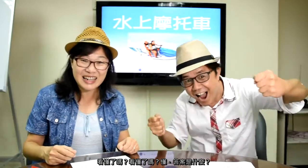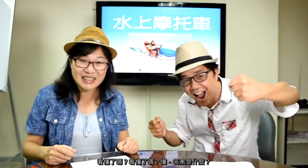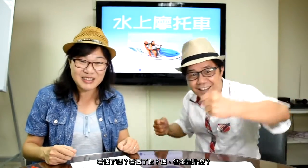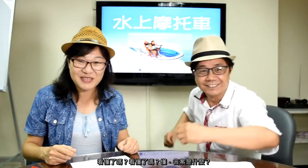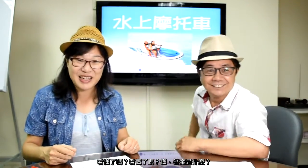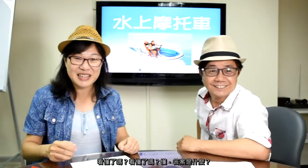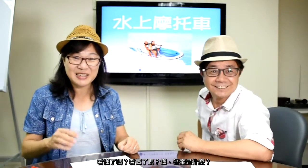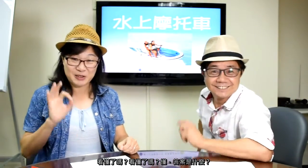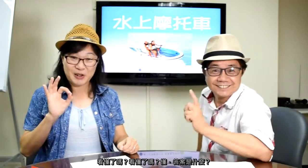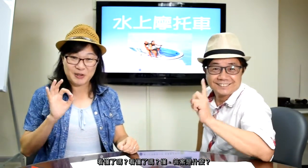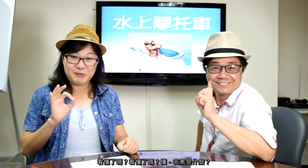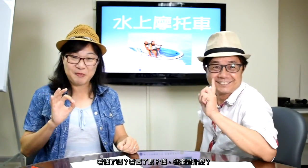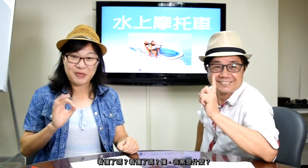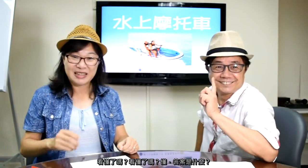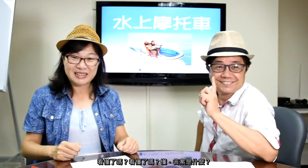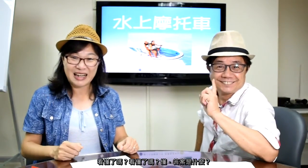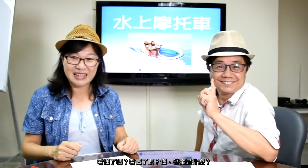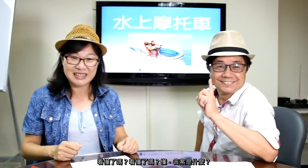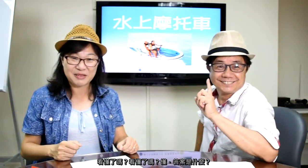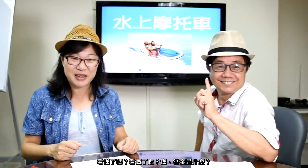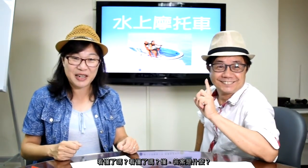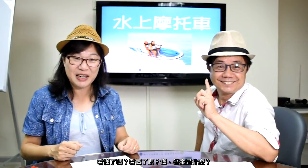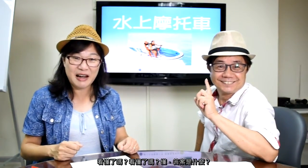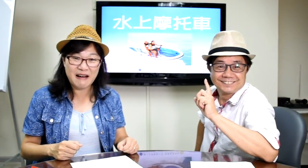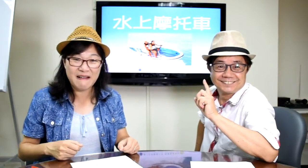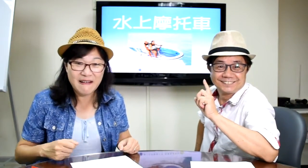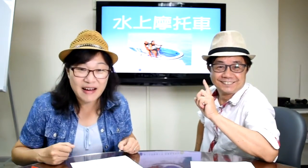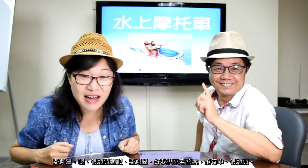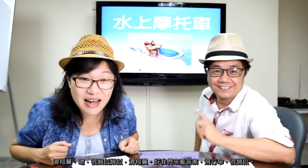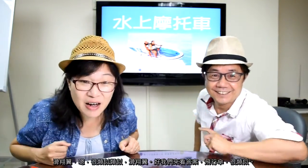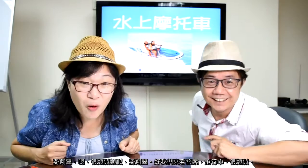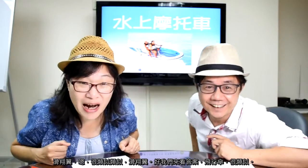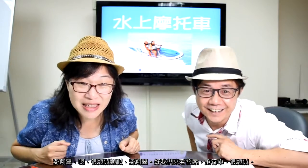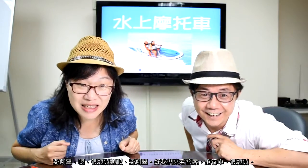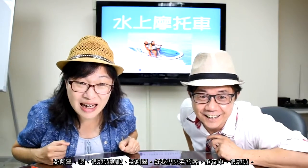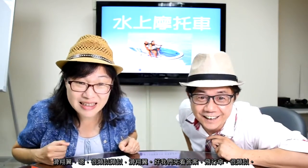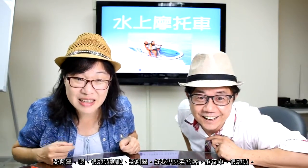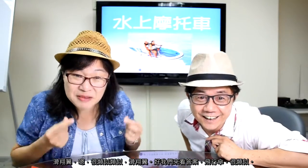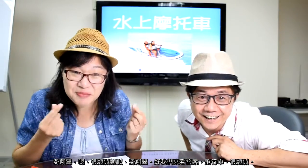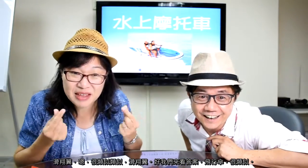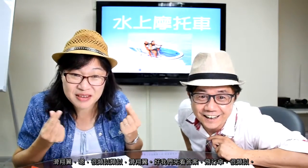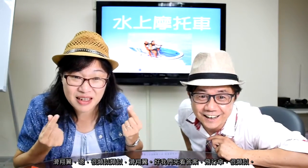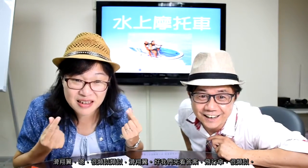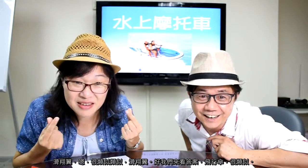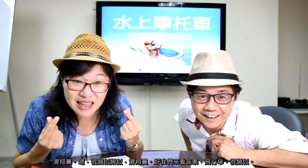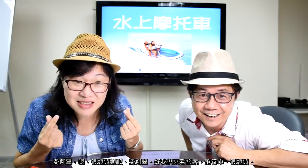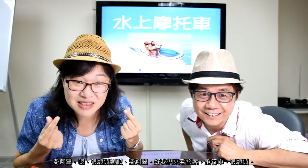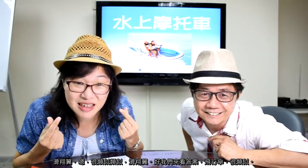看懂了吗？懂。答案是什么？滑翔翼。嗯，很类似，类